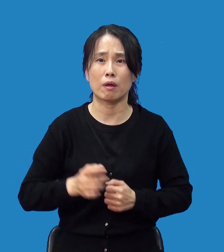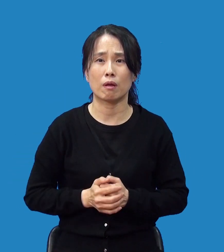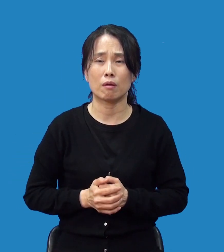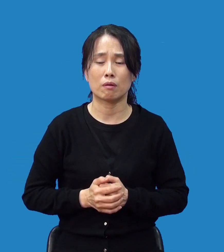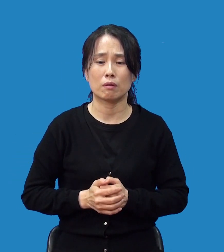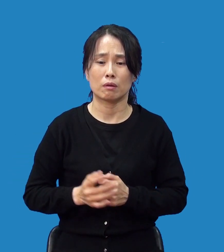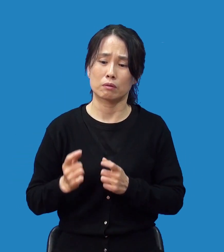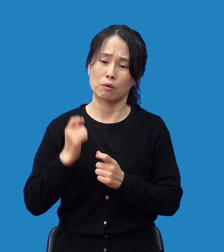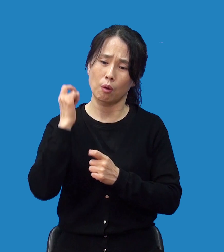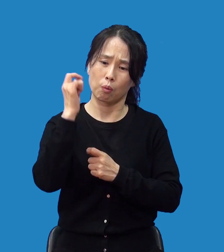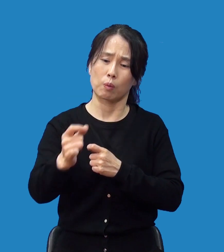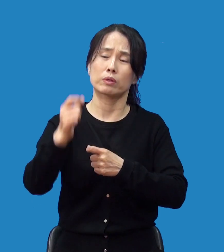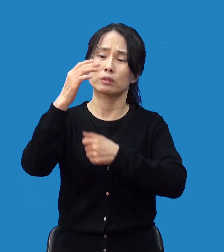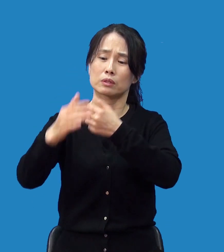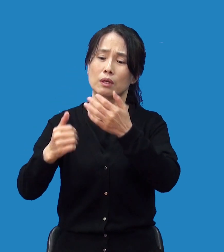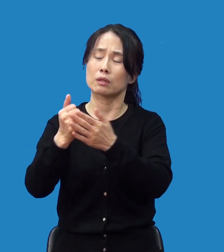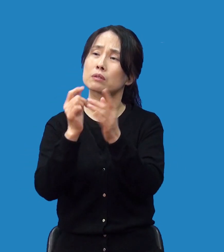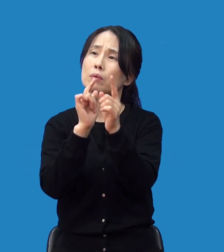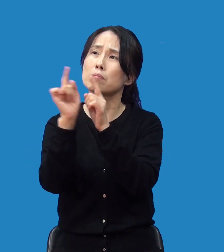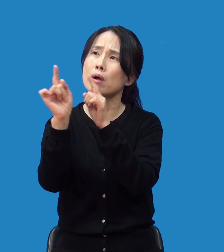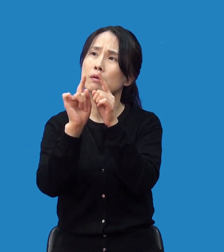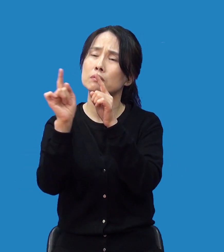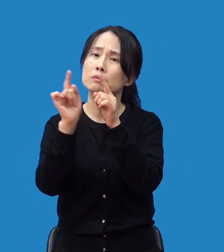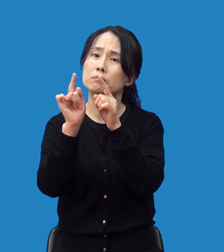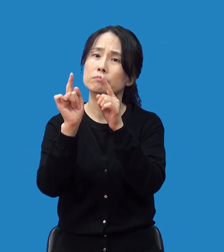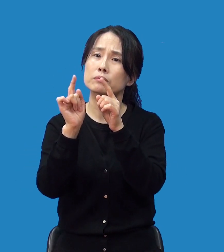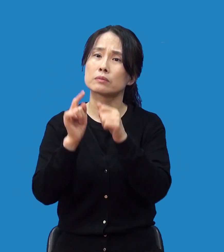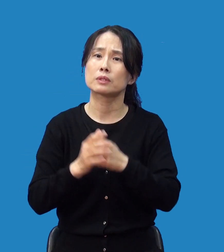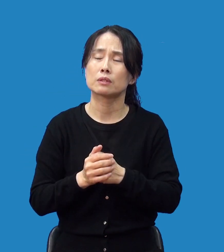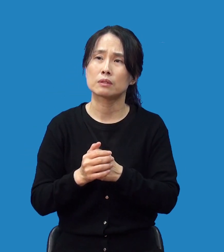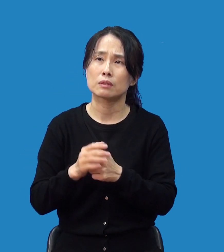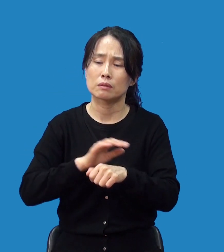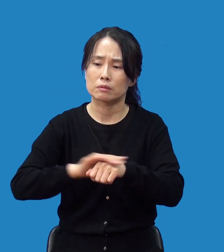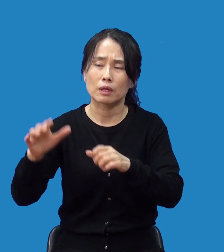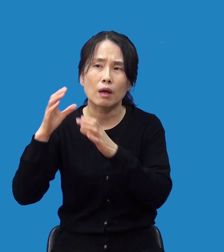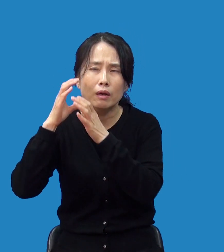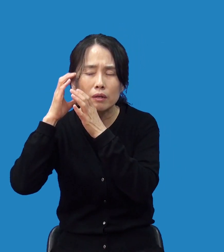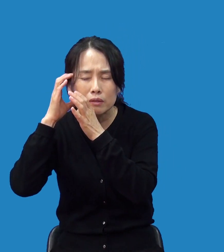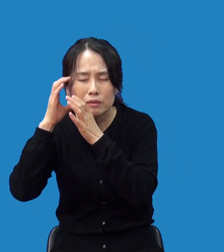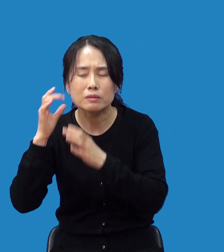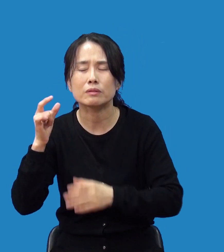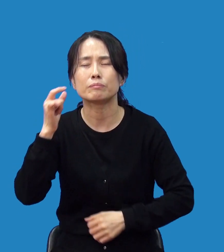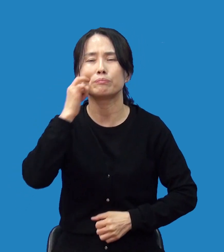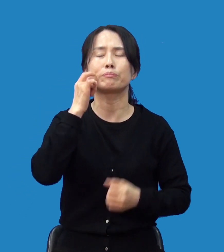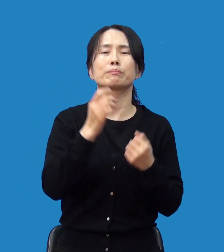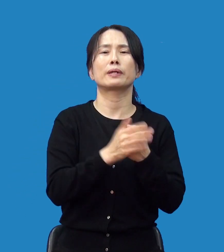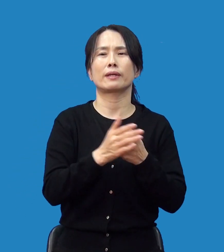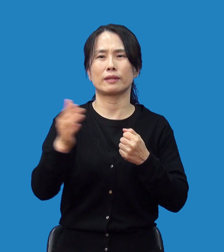영원하신 하나님의 말씀을 정정하지 않았기 때문입니다.